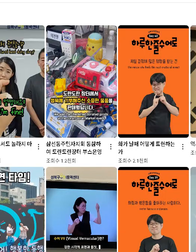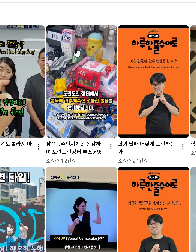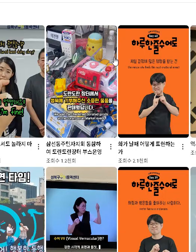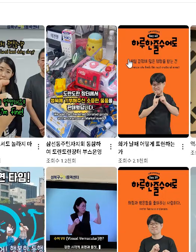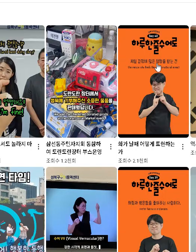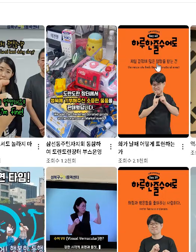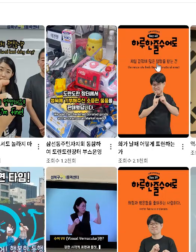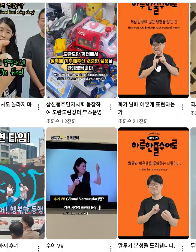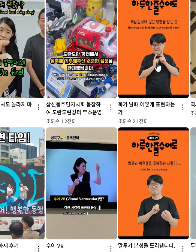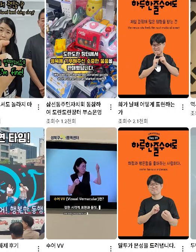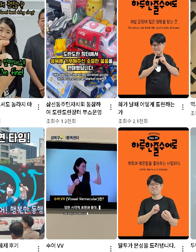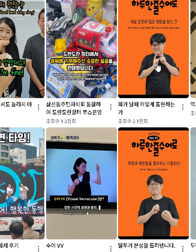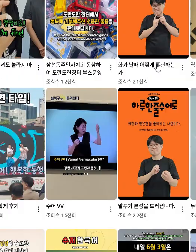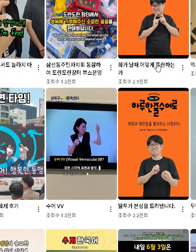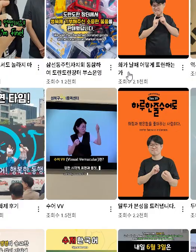국회 가죠.